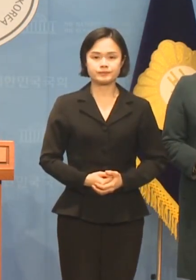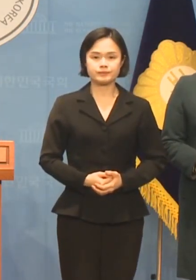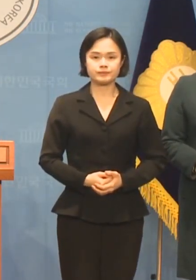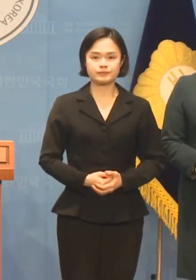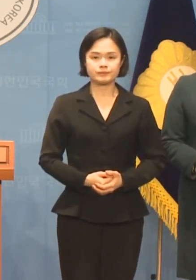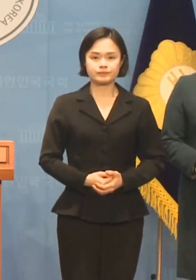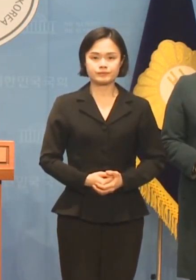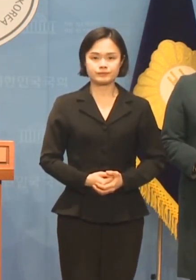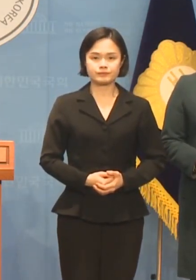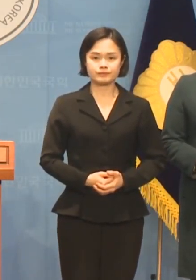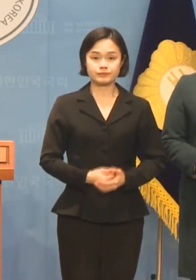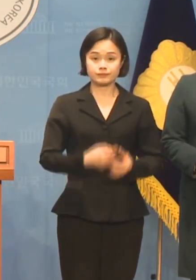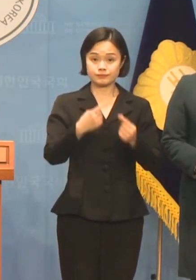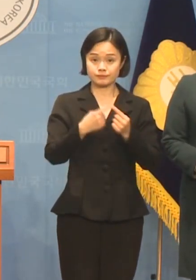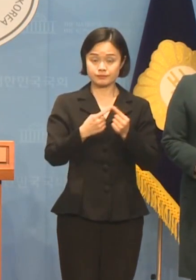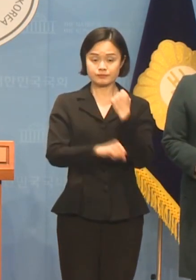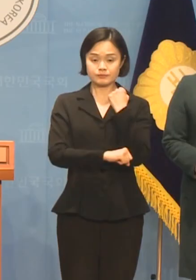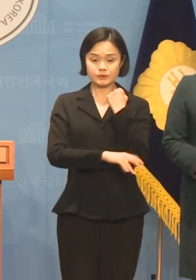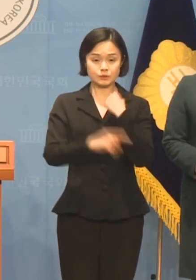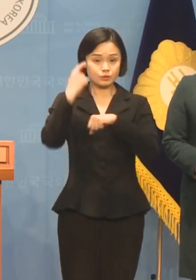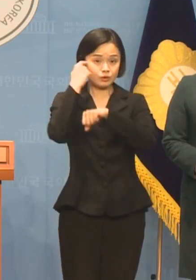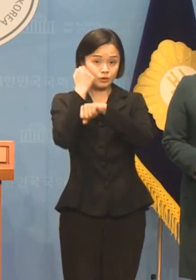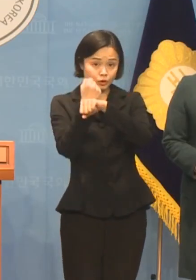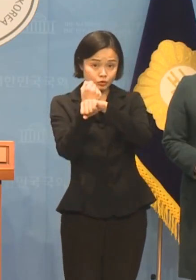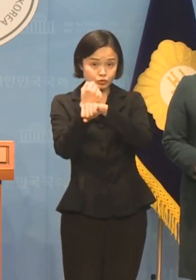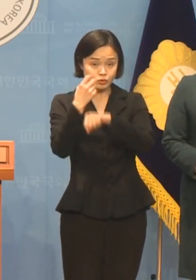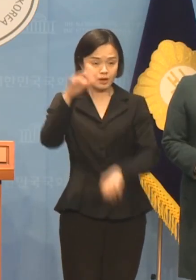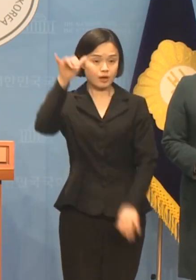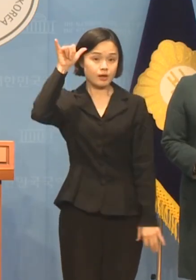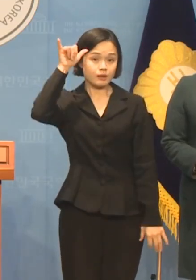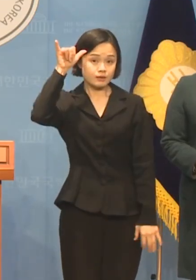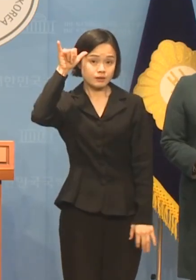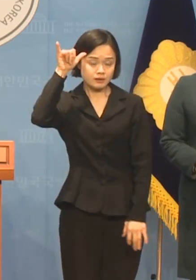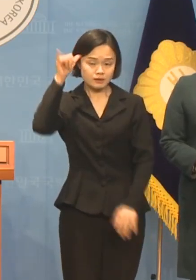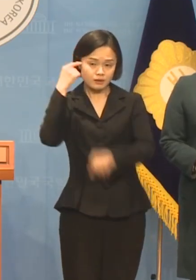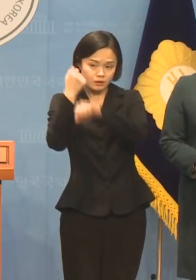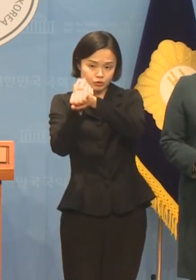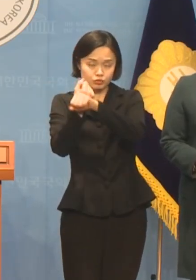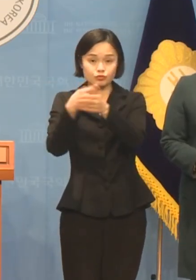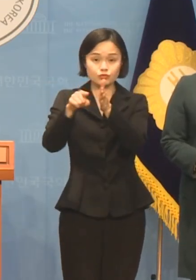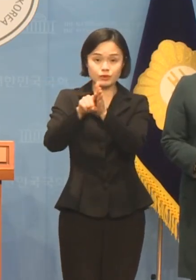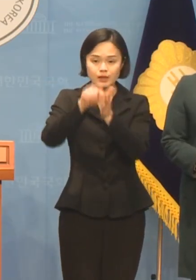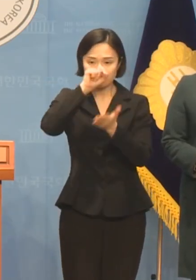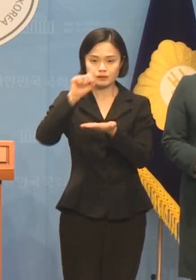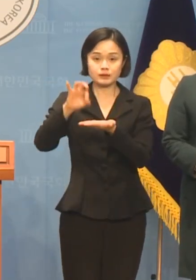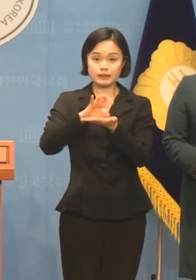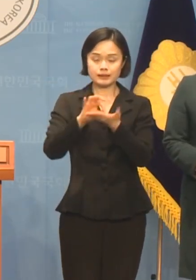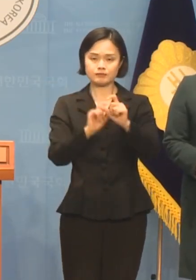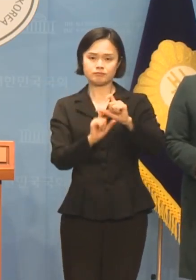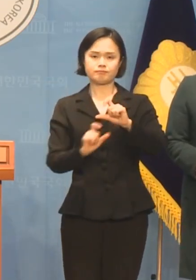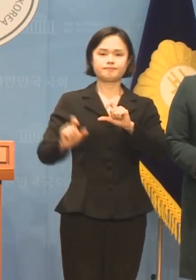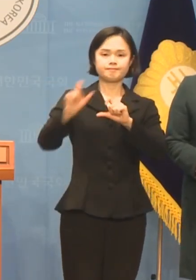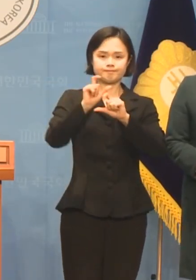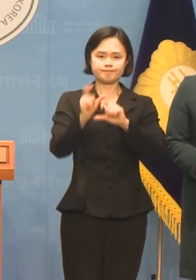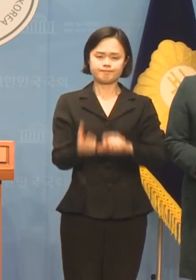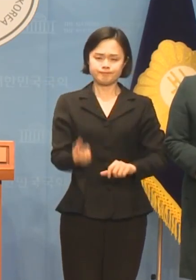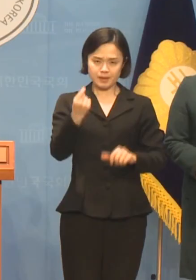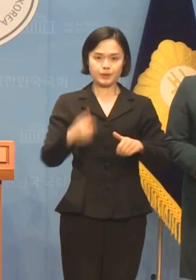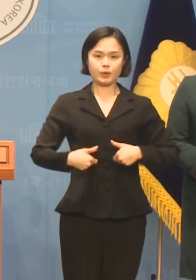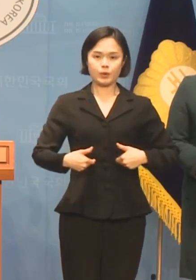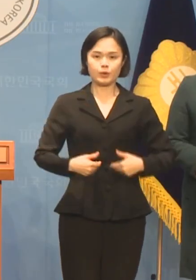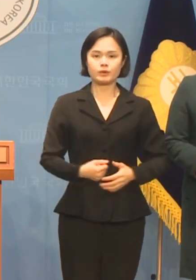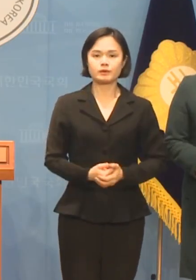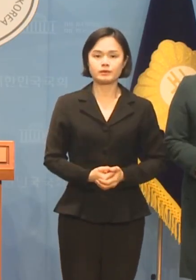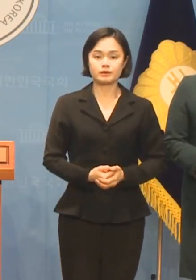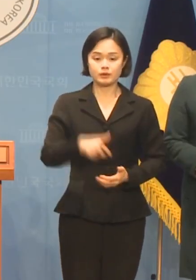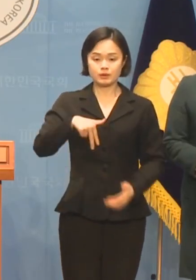첫째, 기초연구와 인공지능 분야에 대한 추경, 하루라도 빨리 진행해야 합니다. 조국혁신당은